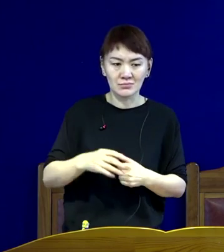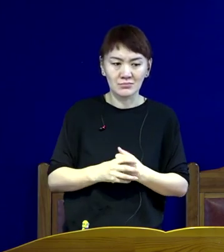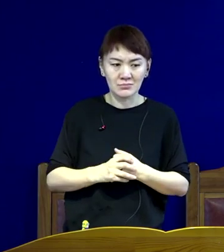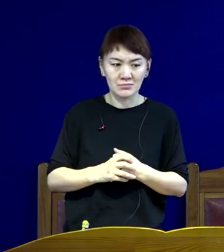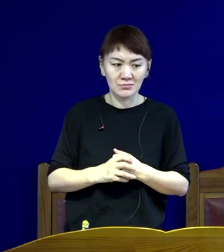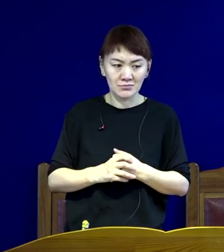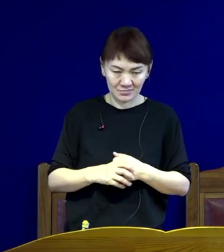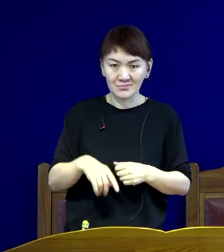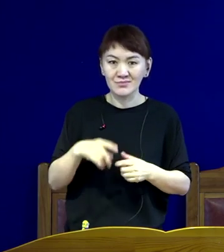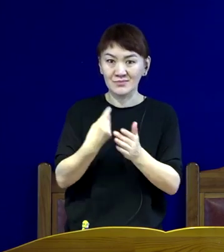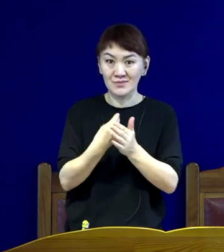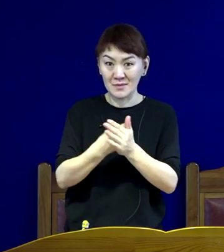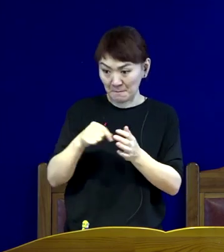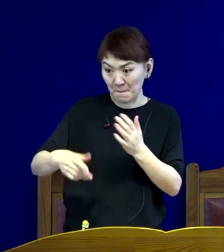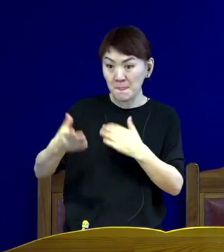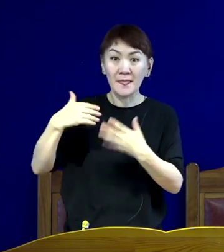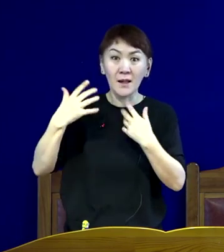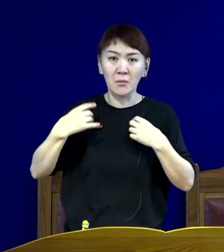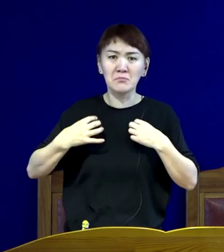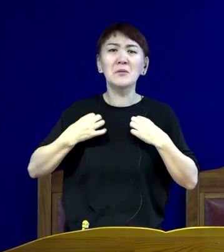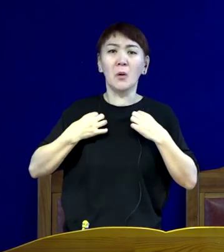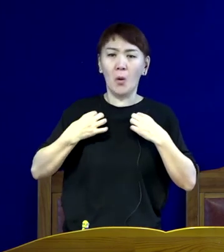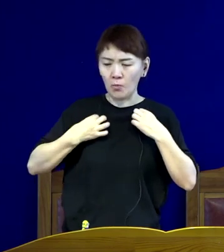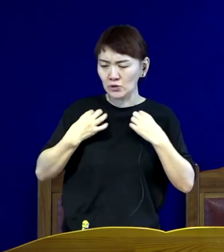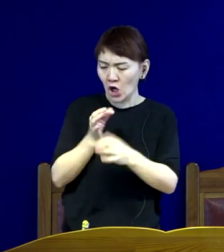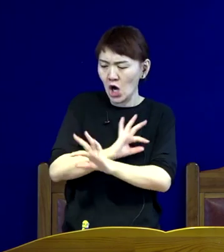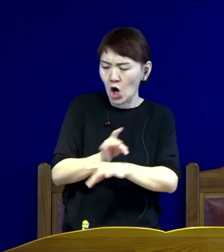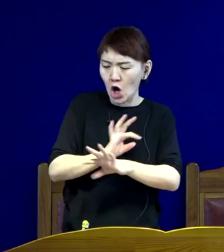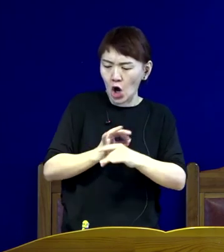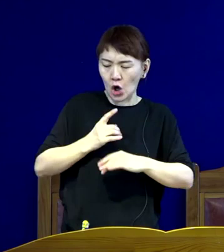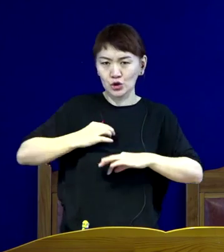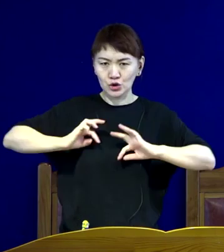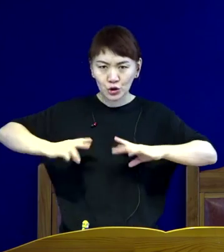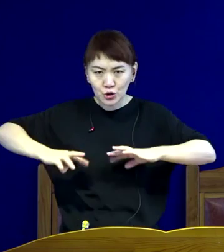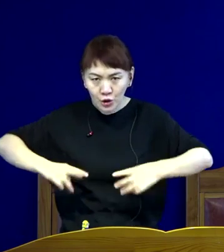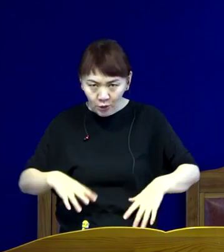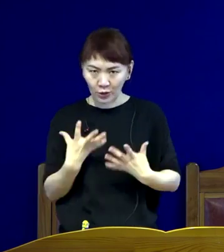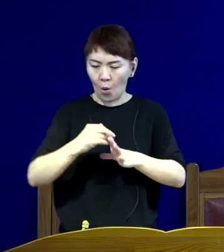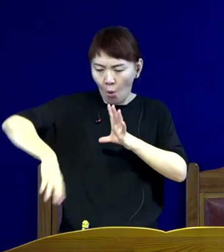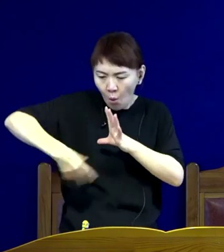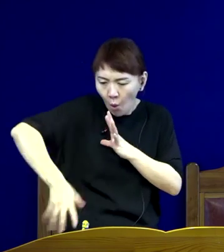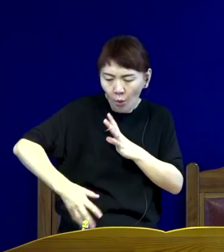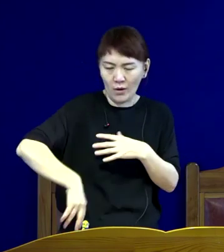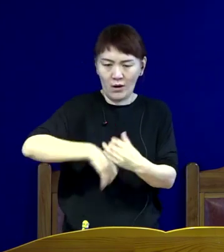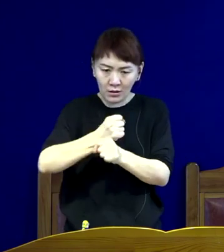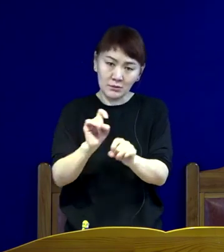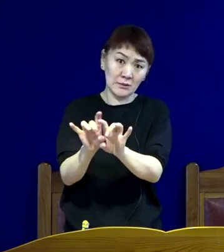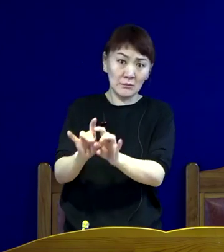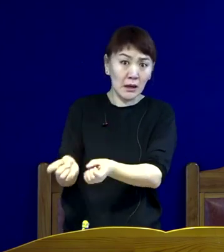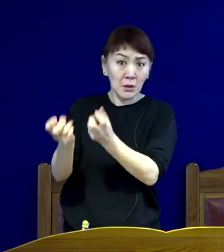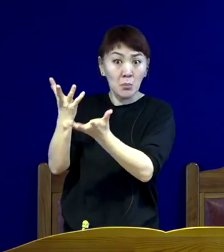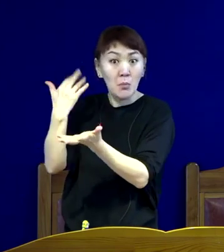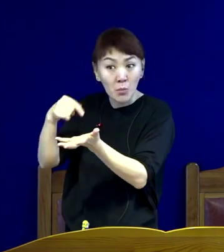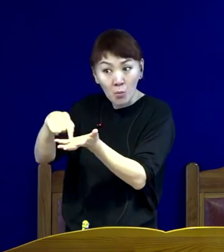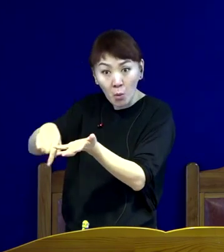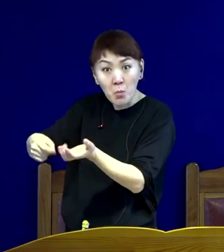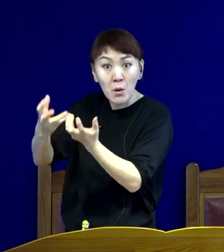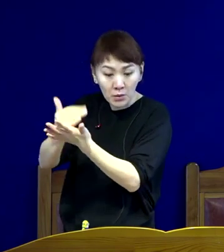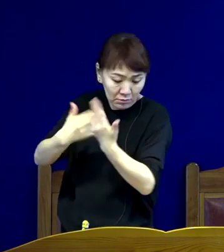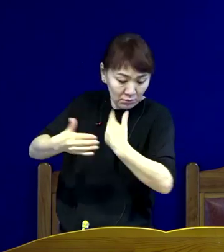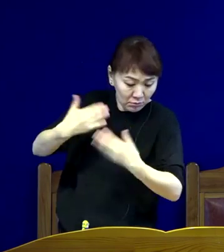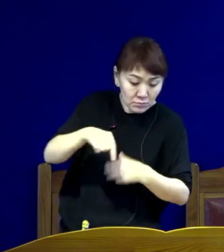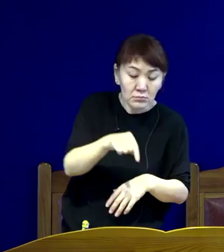хувцнуудаа сольж өмсөн гэсэн ойлголт байхгүй угаалга хэмжээ ойлголт байхгүй бас энэ эхлэл нам бичиж байгаа үед